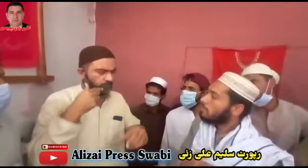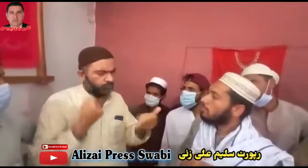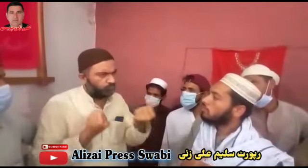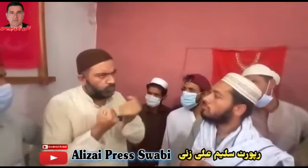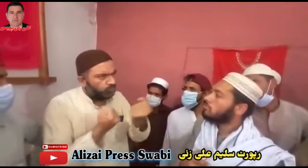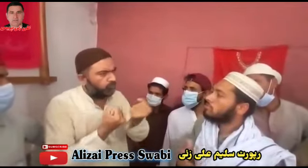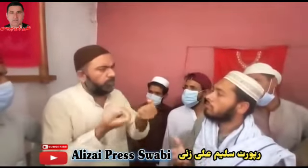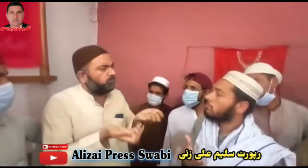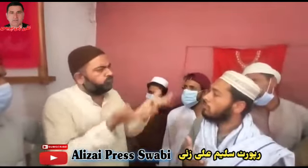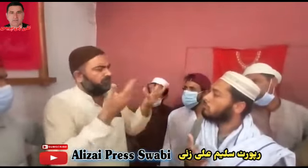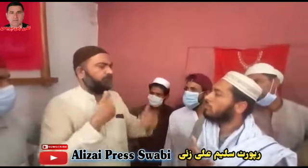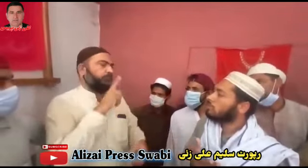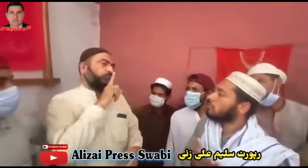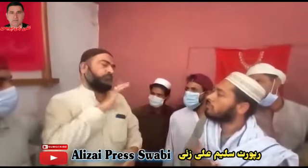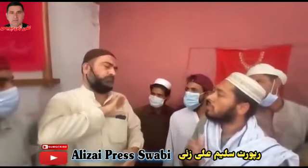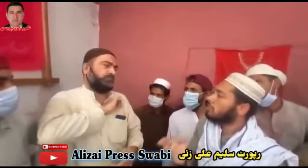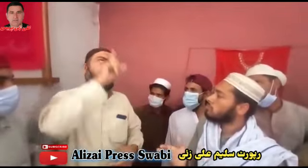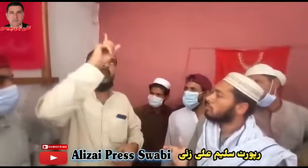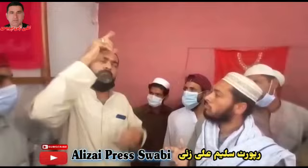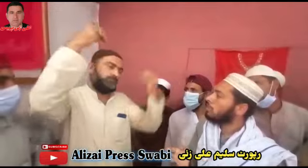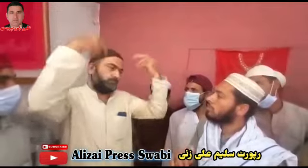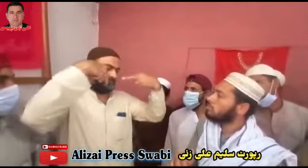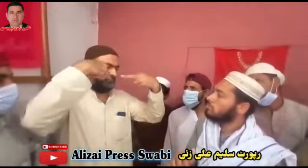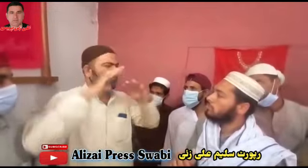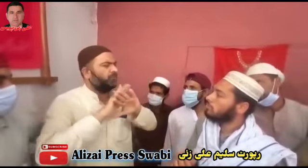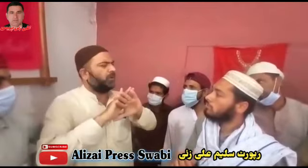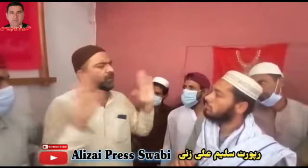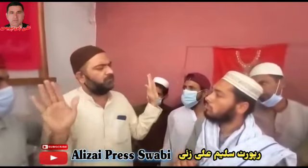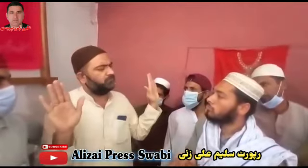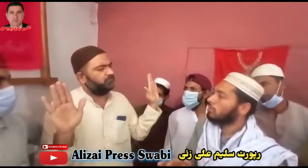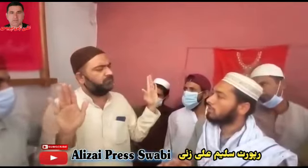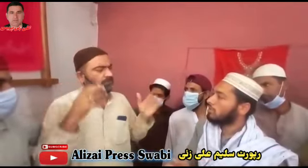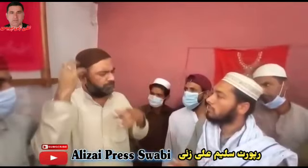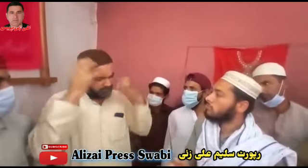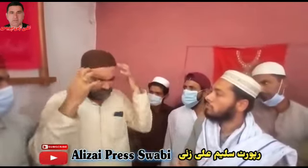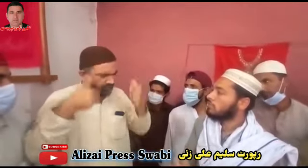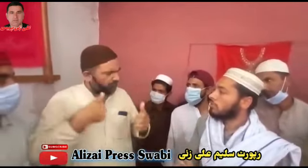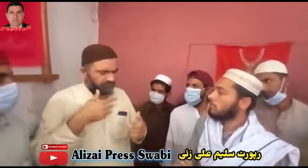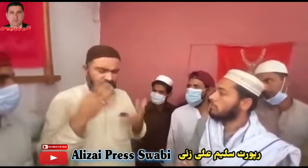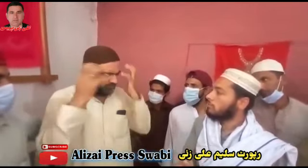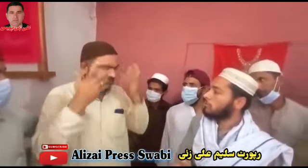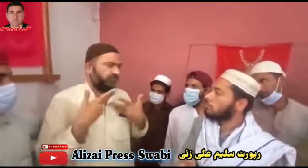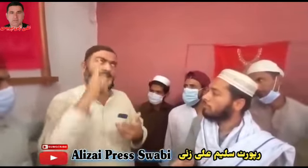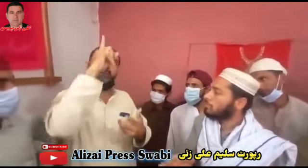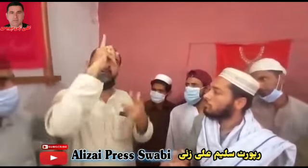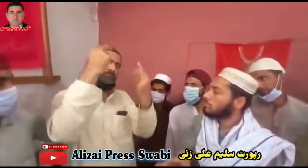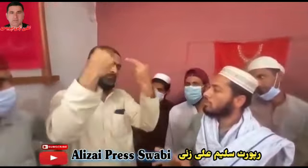او داسې وي چې څه موږ له اوس بار نه دومره پیسې راغلي، څو سره موږ کړي داسې جی. نو اوس موږ لکه دا کم چې تاسو د ویډیو دینه مخکې وکړه جی، اخته